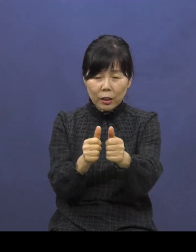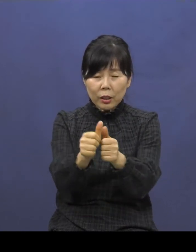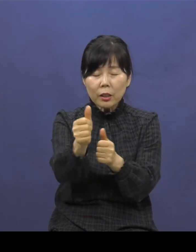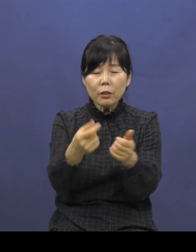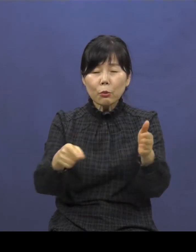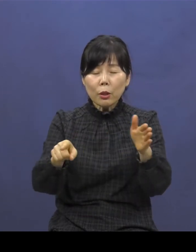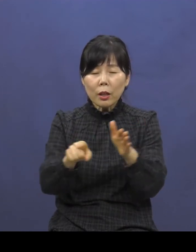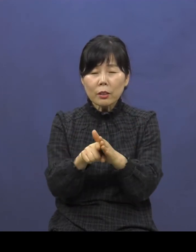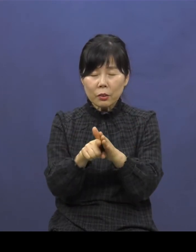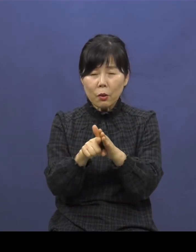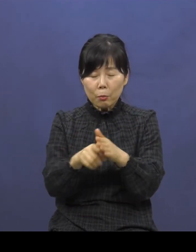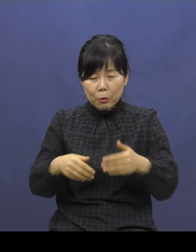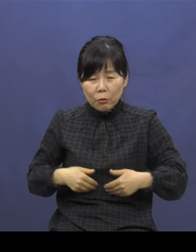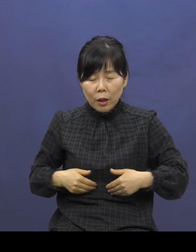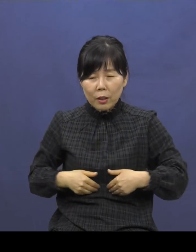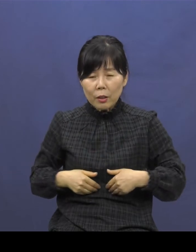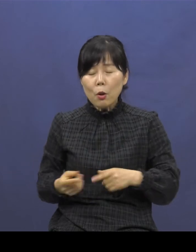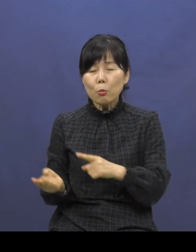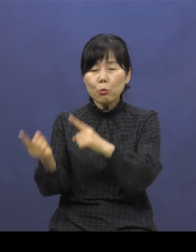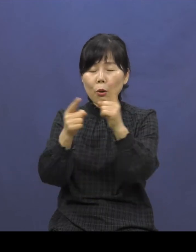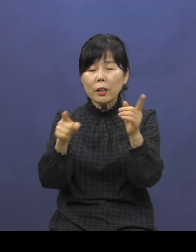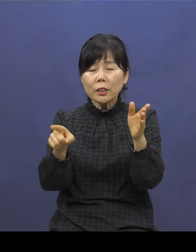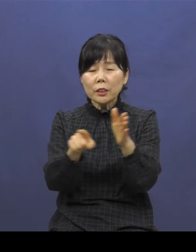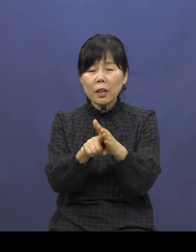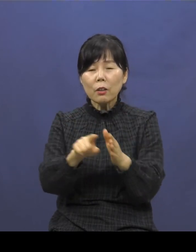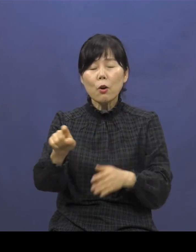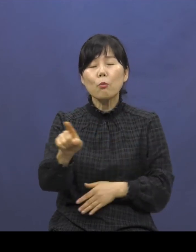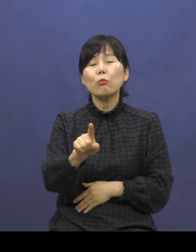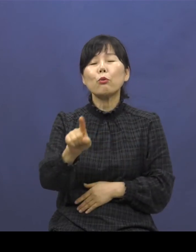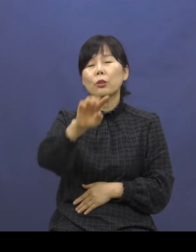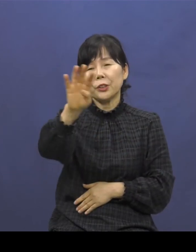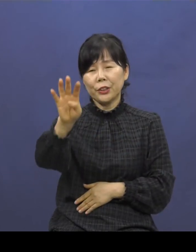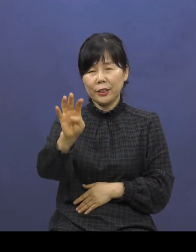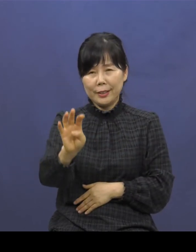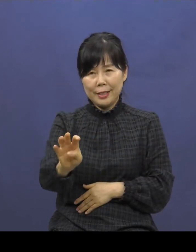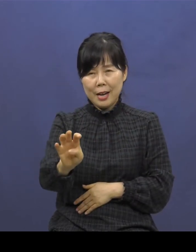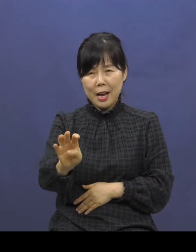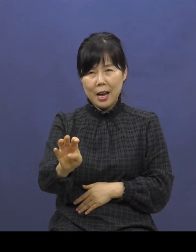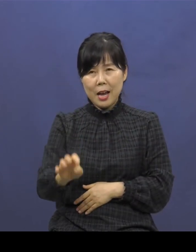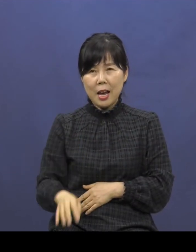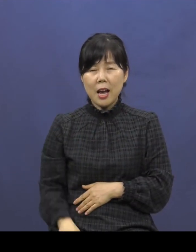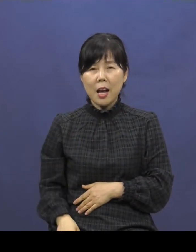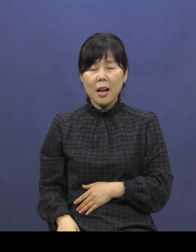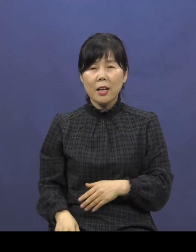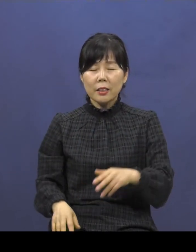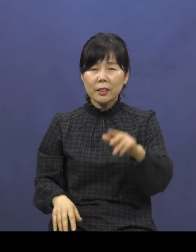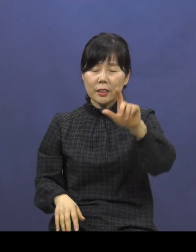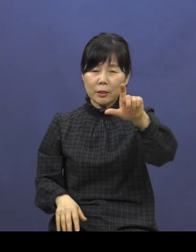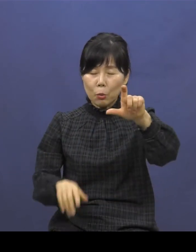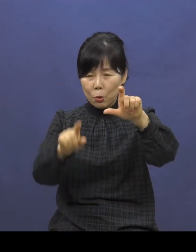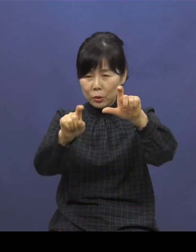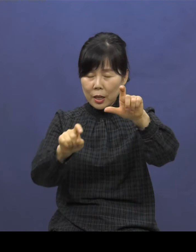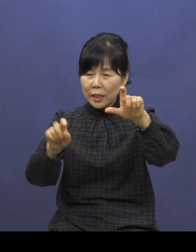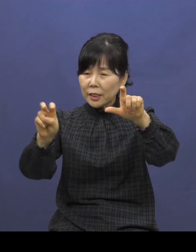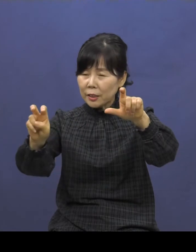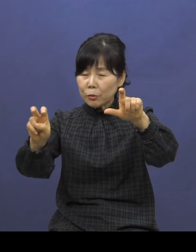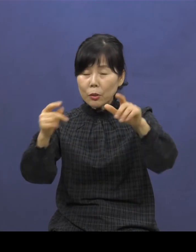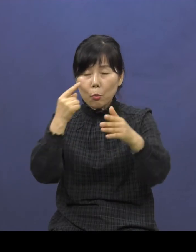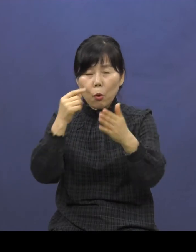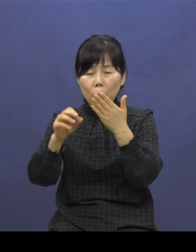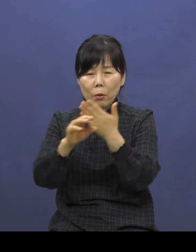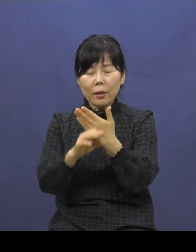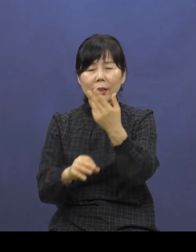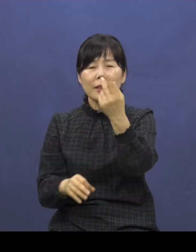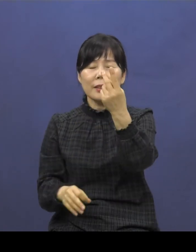부활신앙이 필요한데, 그 부활신앙 그것은 무엇인가? 여기 20절 말씀 가운데 있는 세 단어가 바로 그 부활신앙의